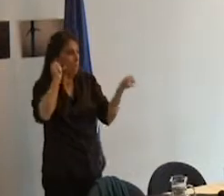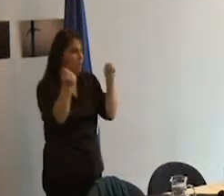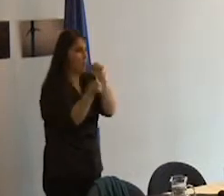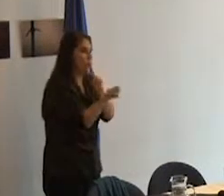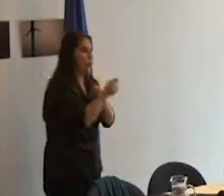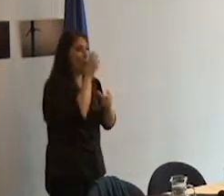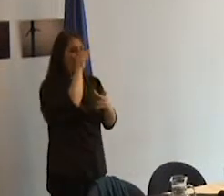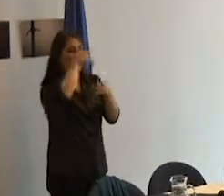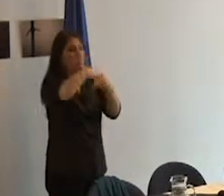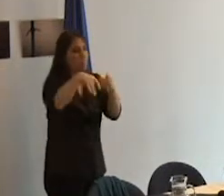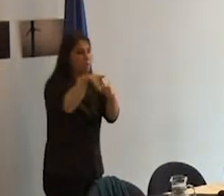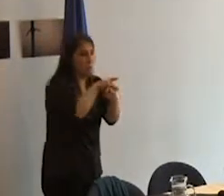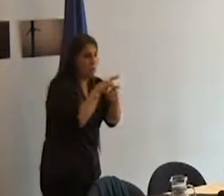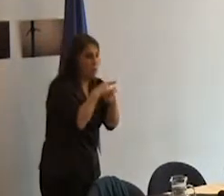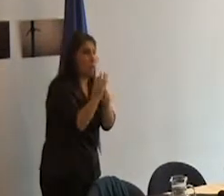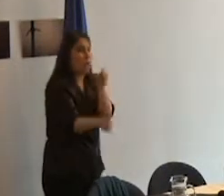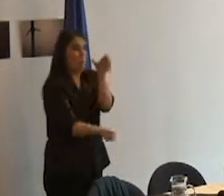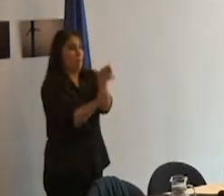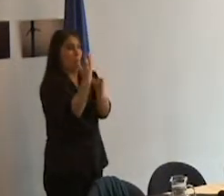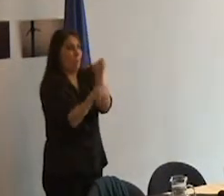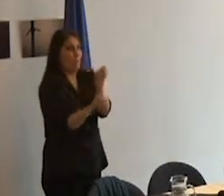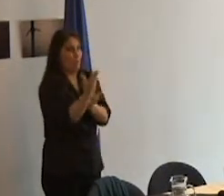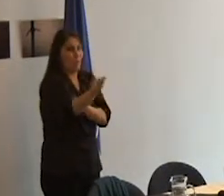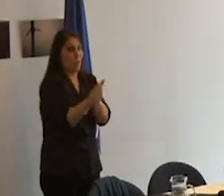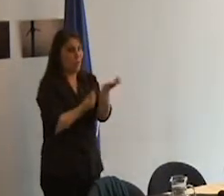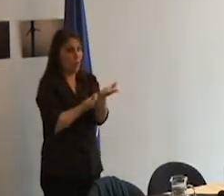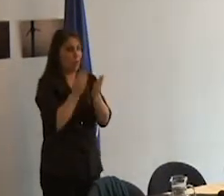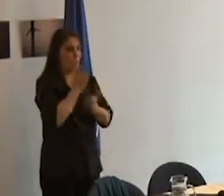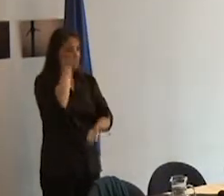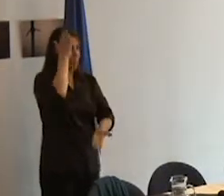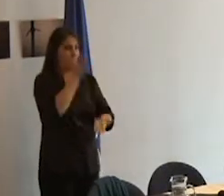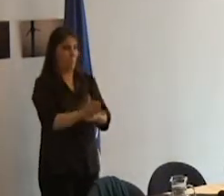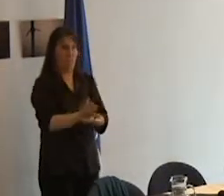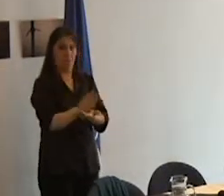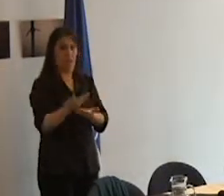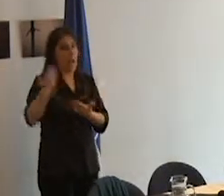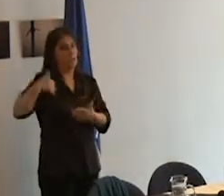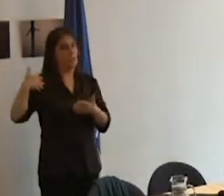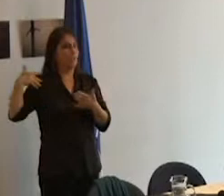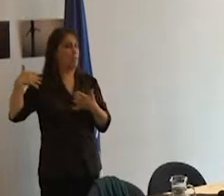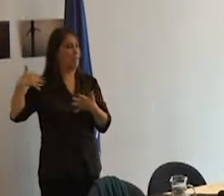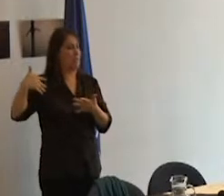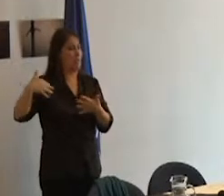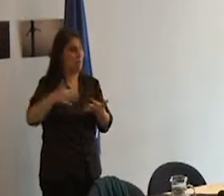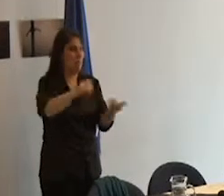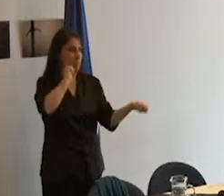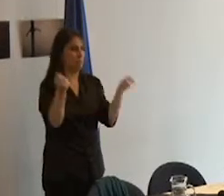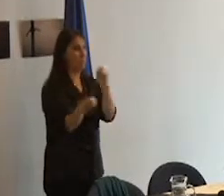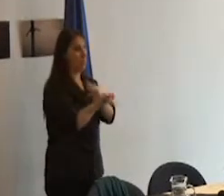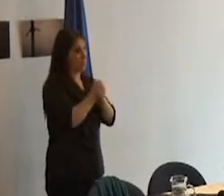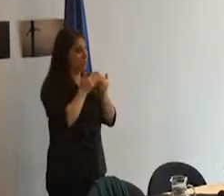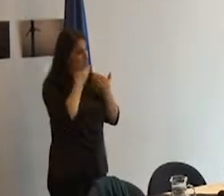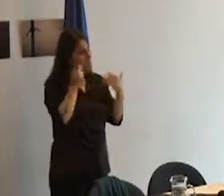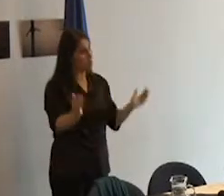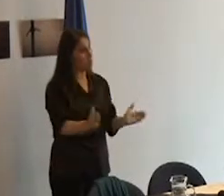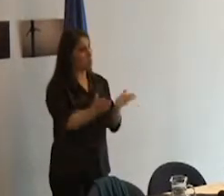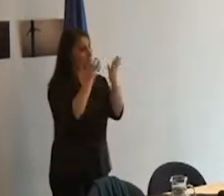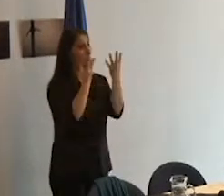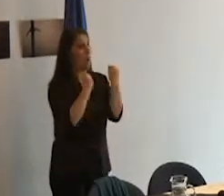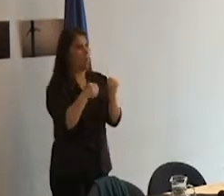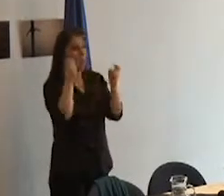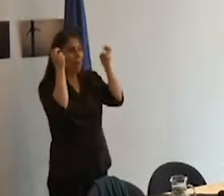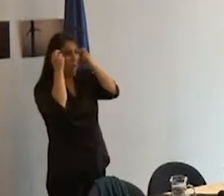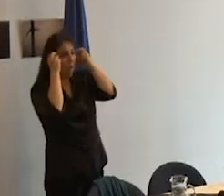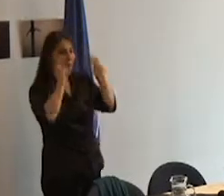intervención, acción y creación de condiciones radicalmente distintas de sociedad, humanidad, conocimiento y